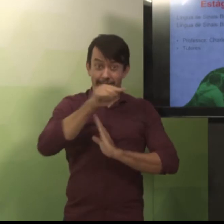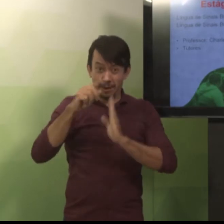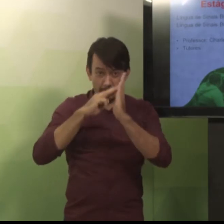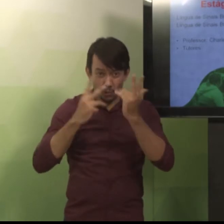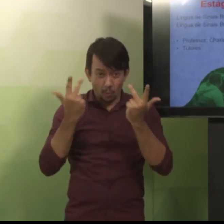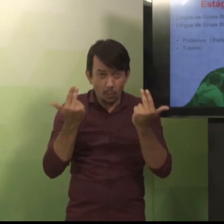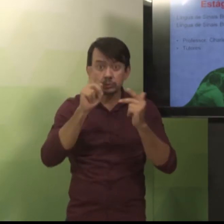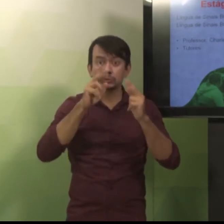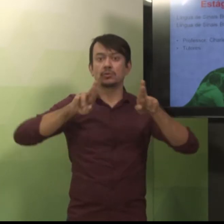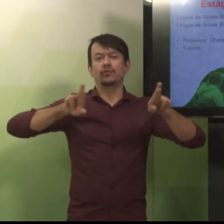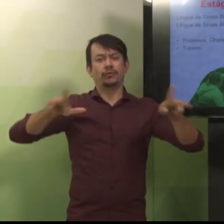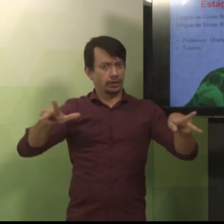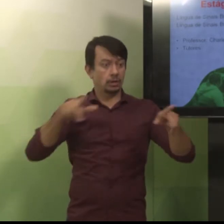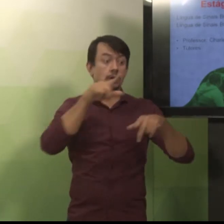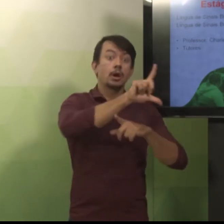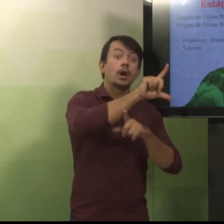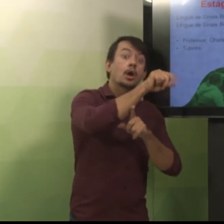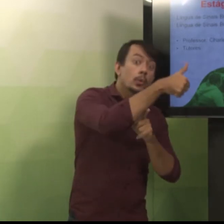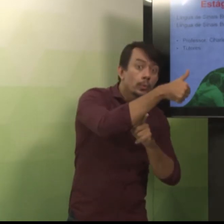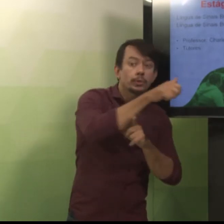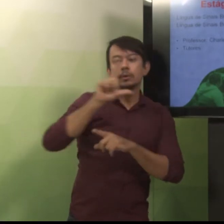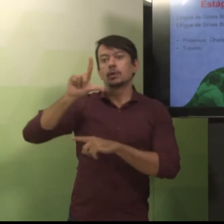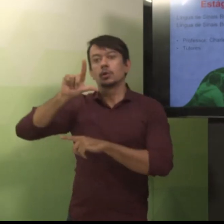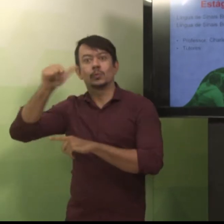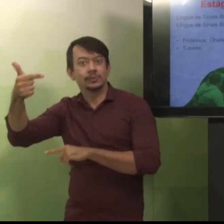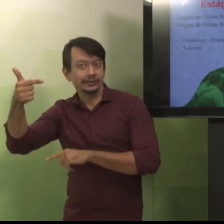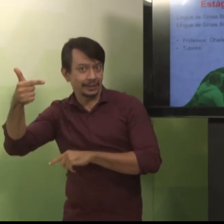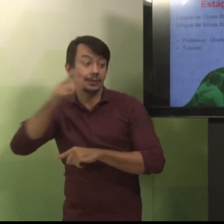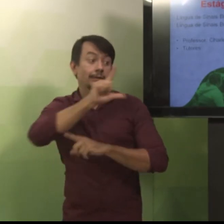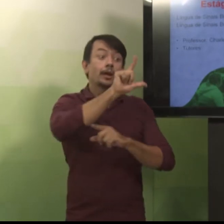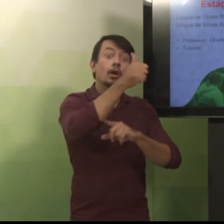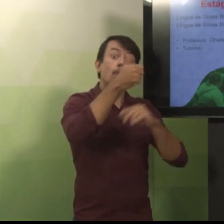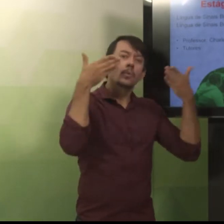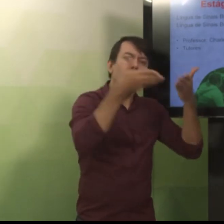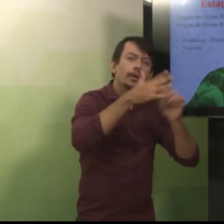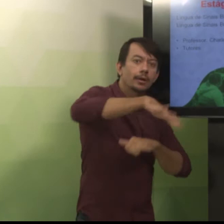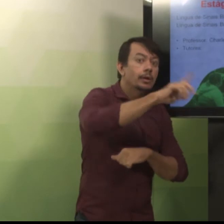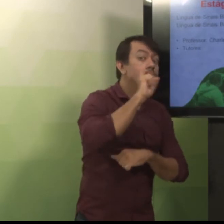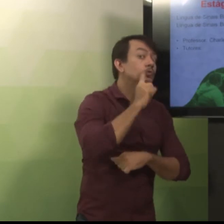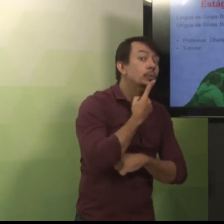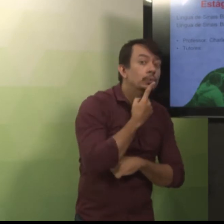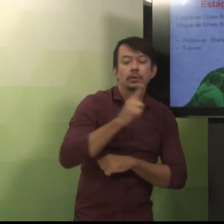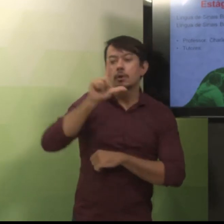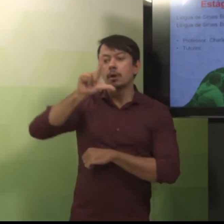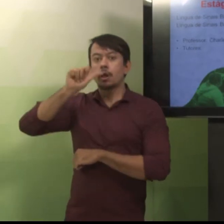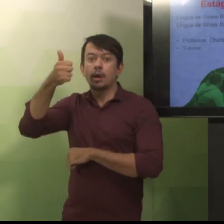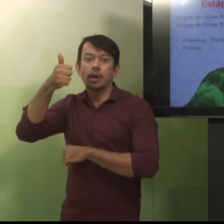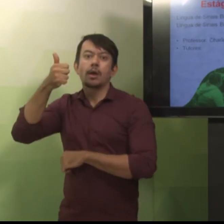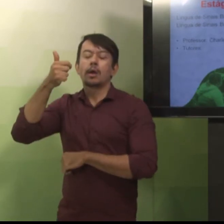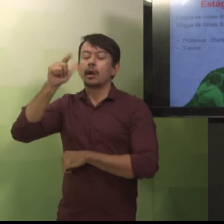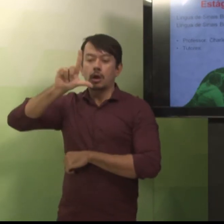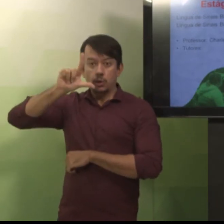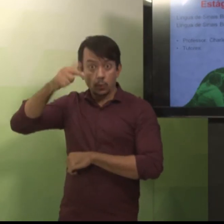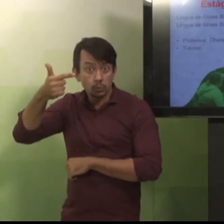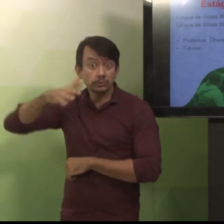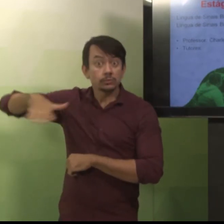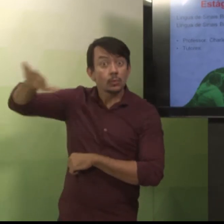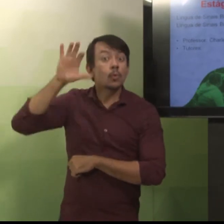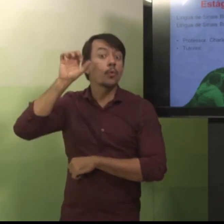Metodologias específicas, percebam que são metodologias diferentes para o ensino de L1 e de L2. L1 com foco no